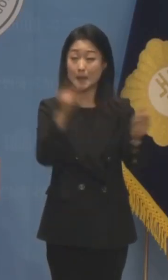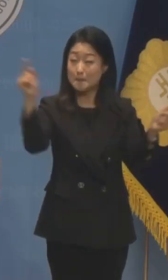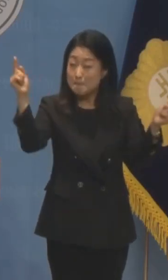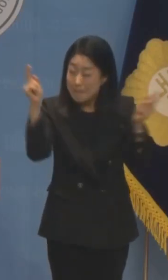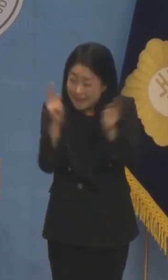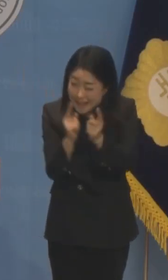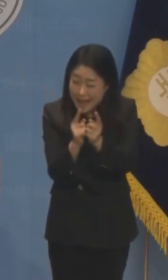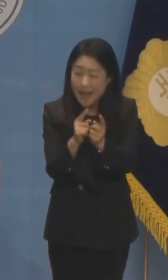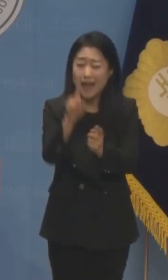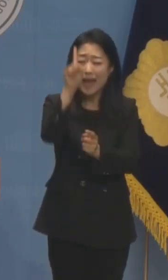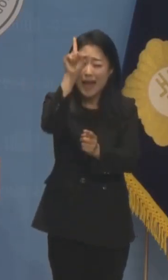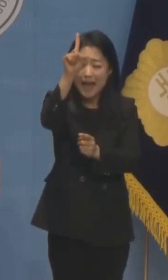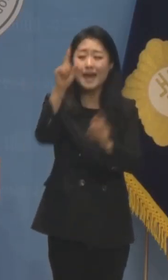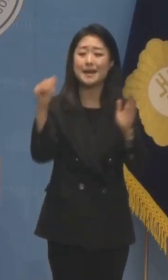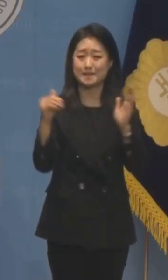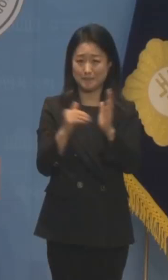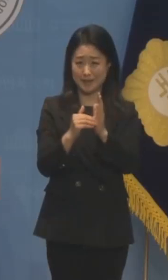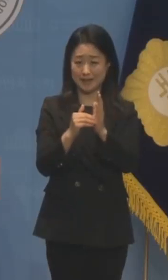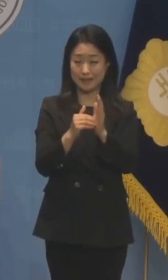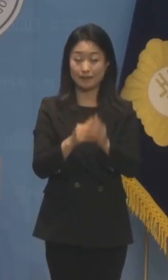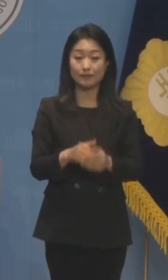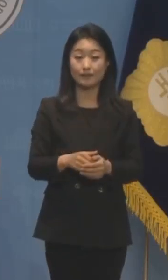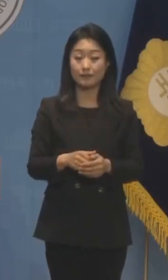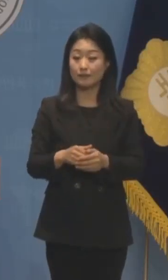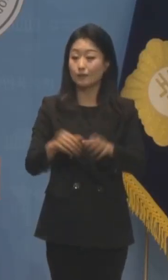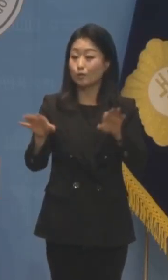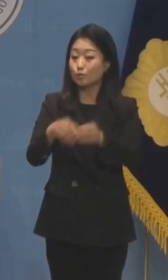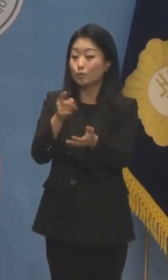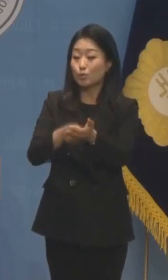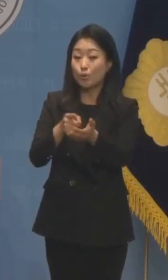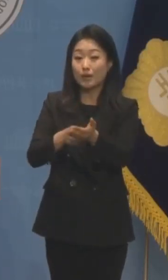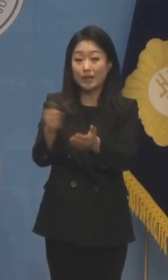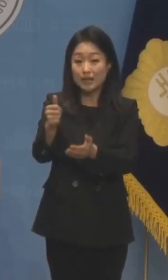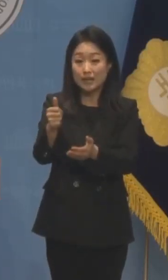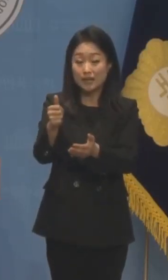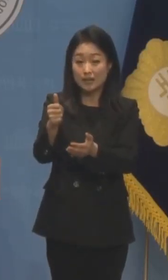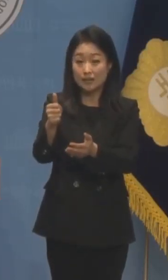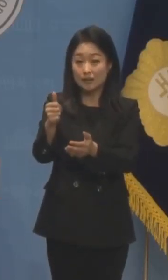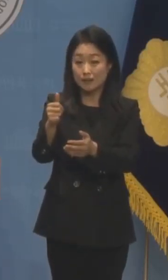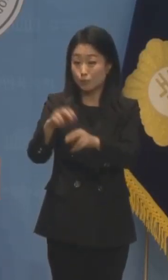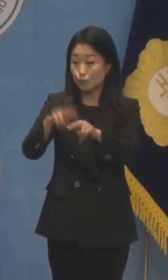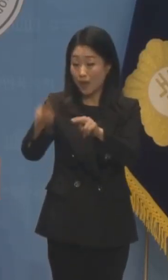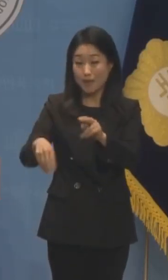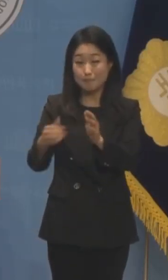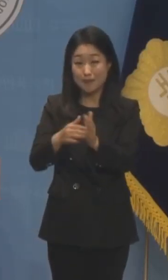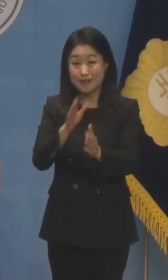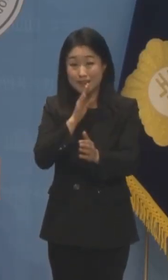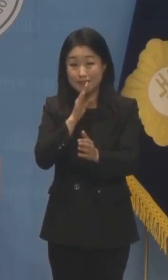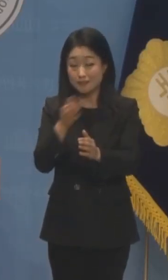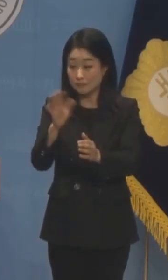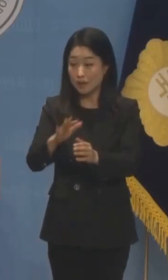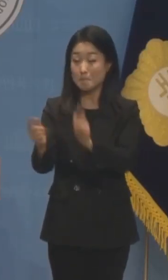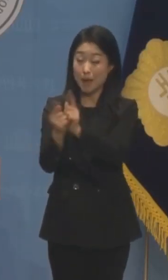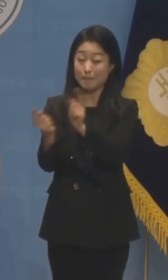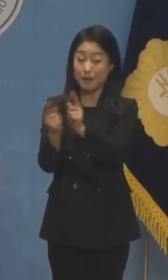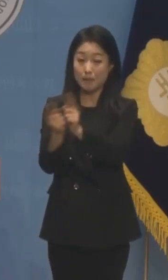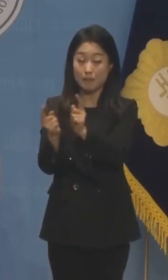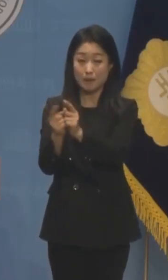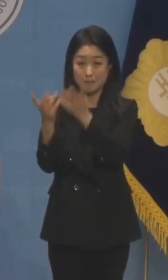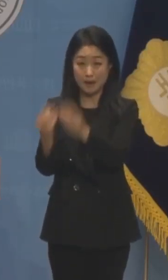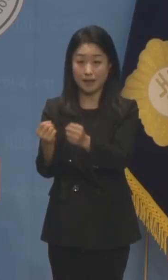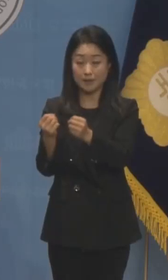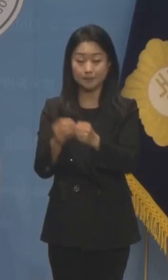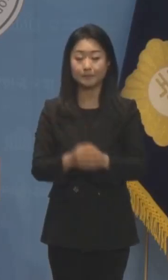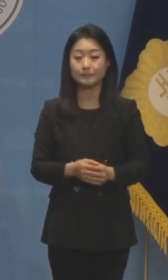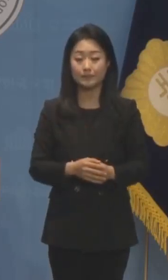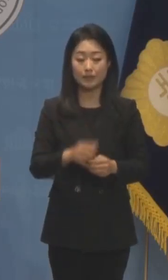만났습니다. 퇴임한 기시다 후미오 일본 총리를 만난 횟수보다 훨씬 적습니다. 지난 4.10